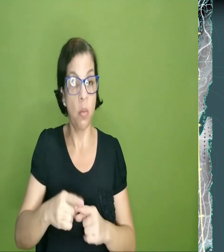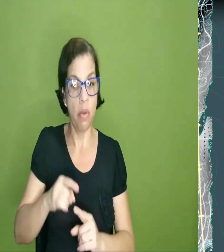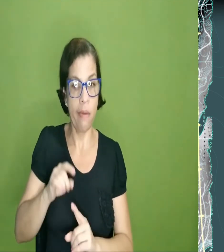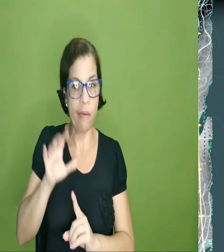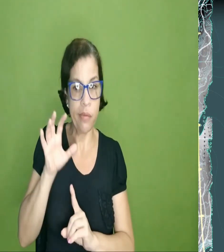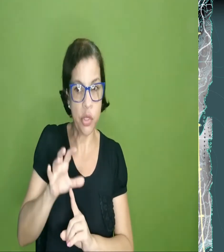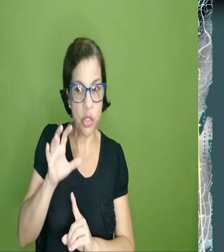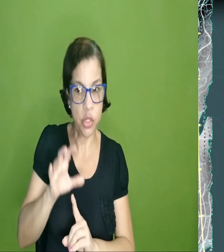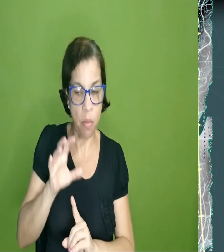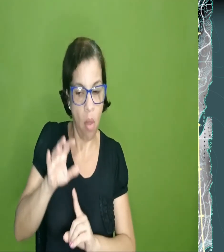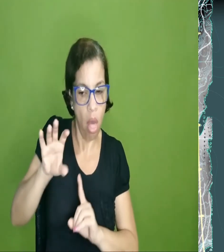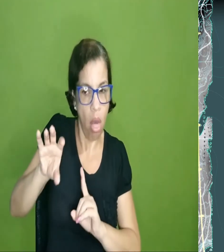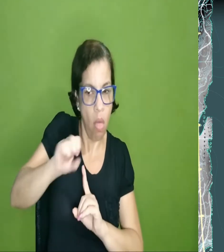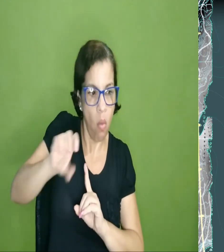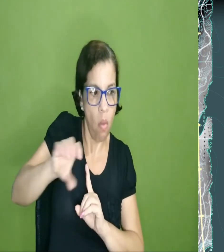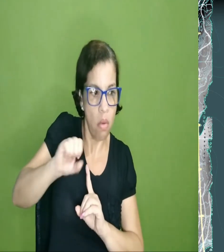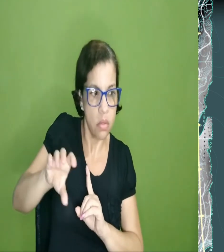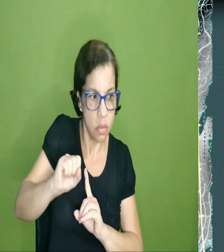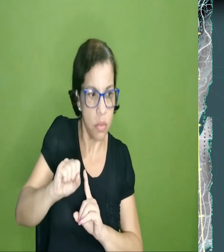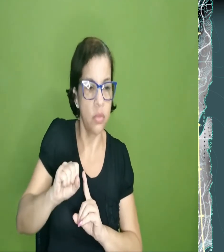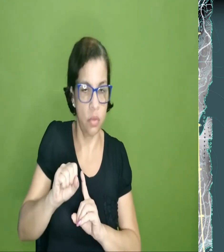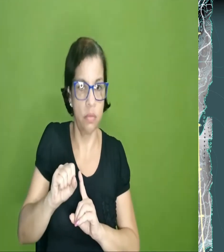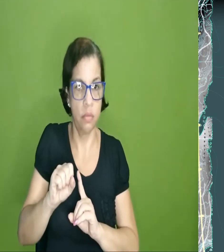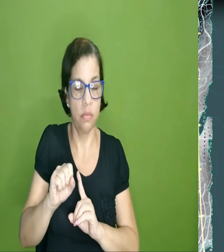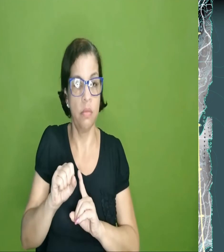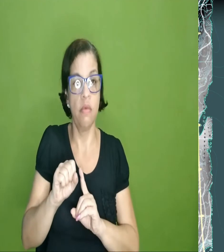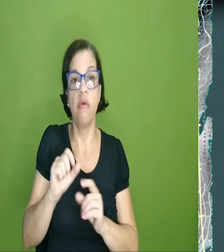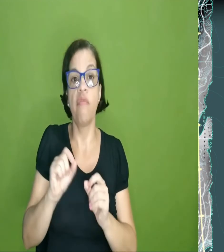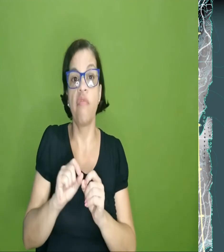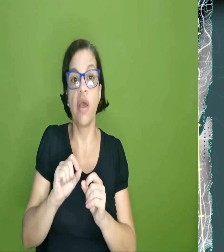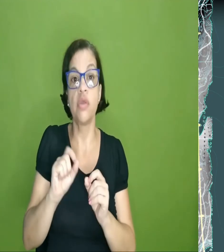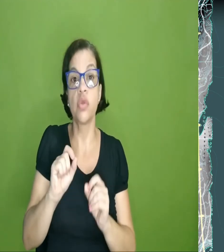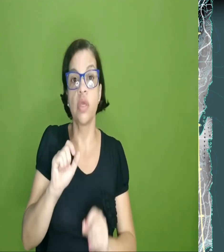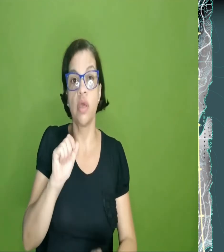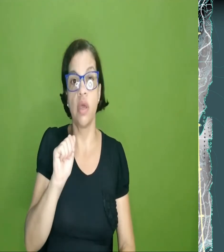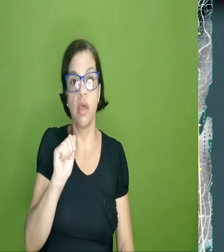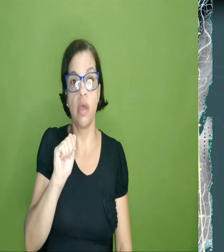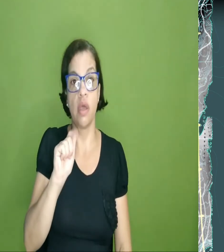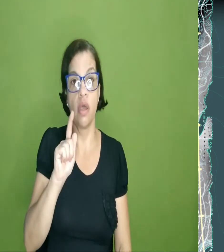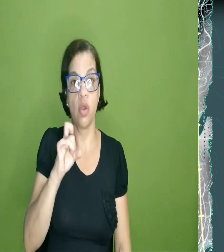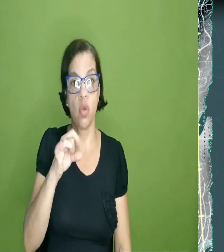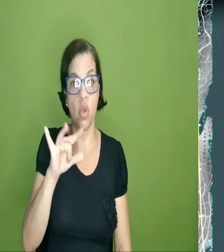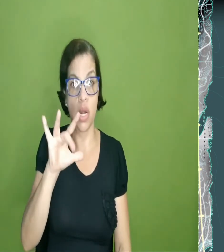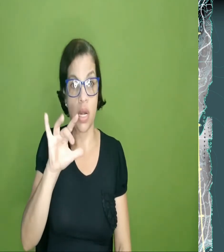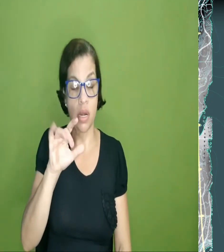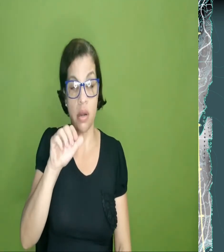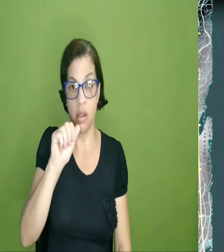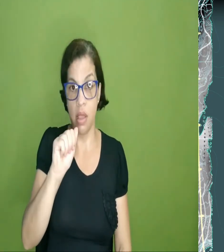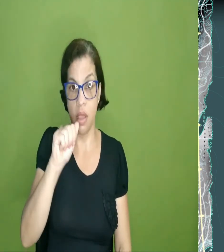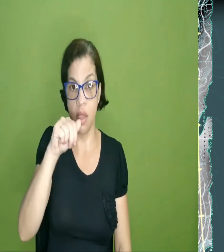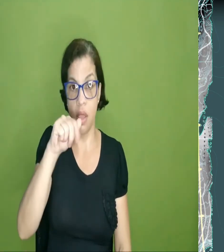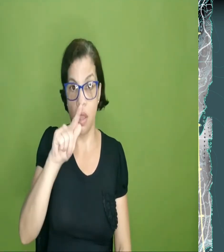estimulando o receptor, ou seja, são agonistas de receptores adrenérgicos. E entre eles nós encontramos